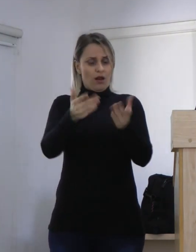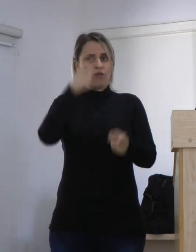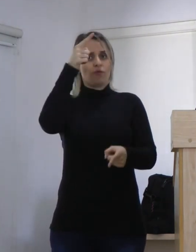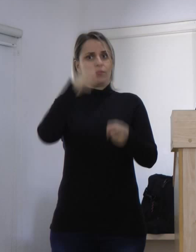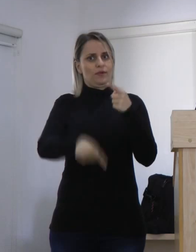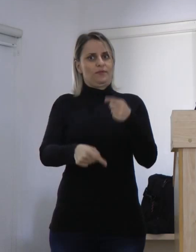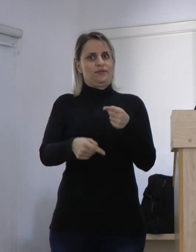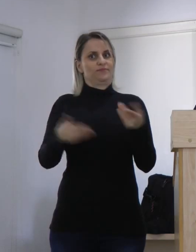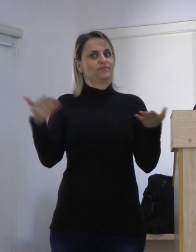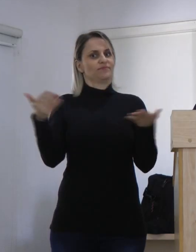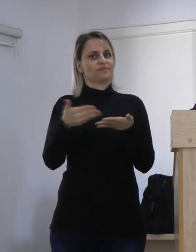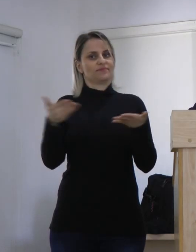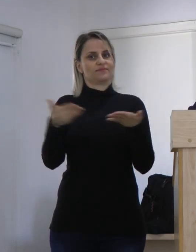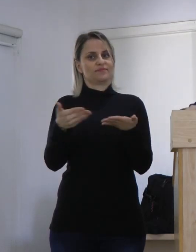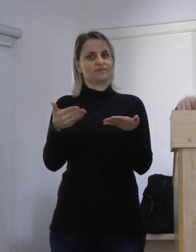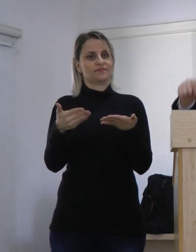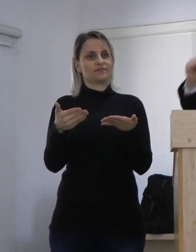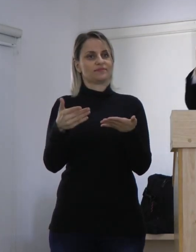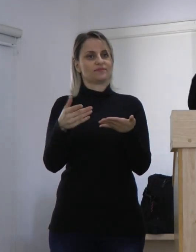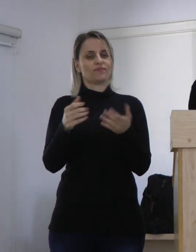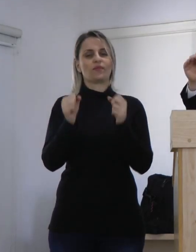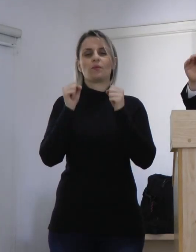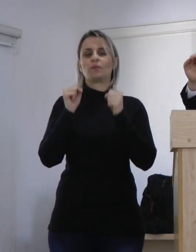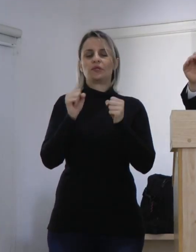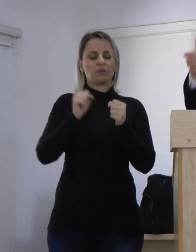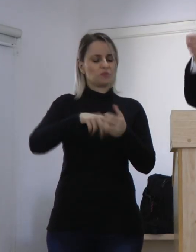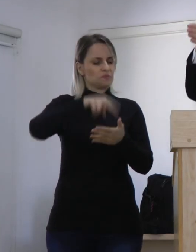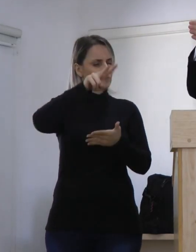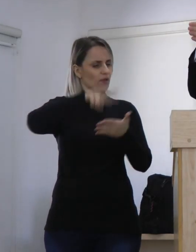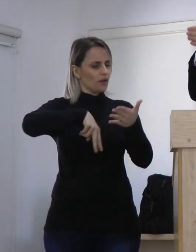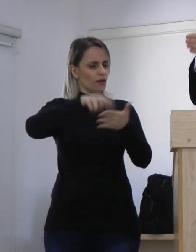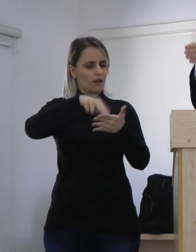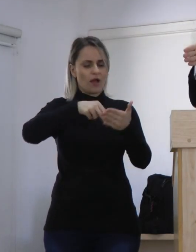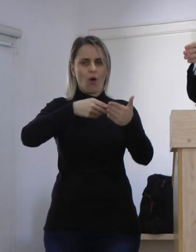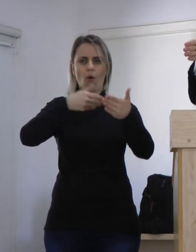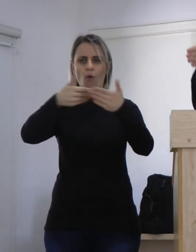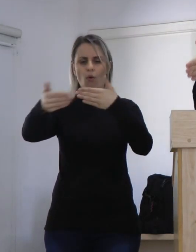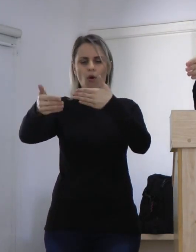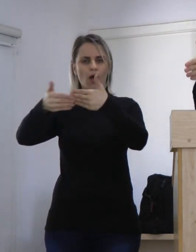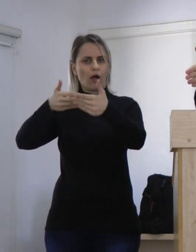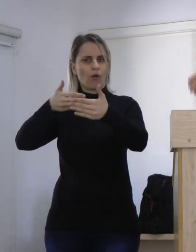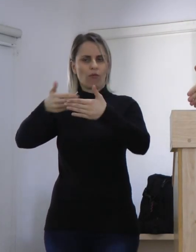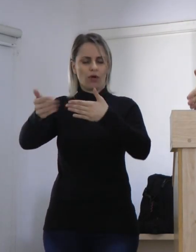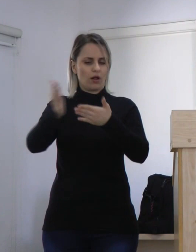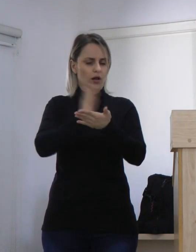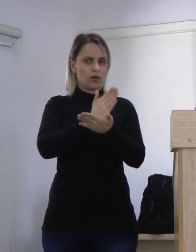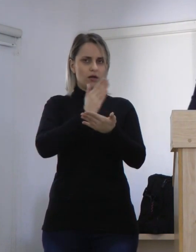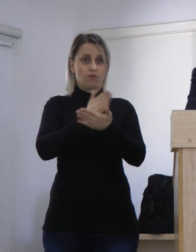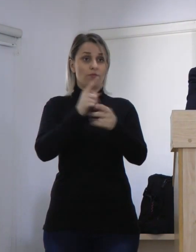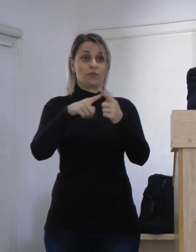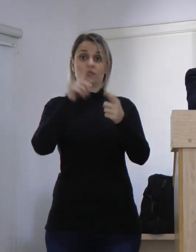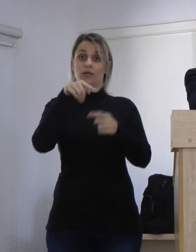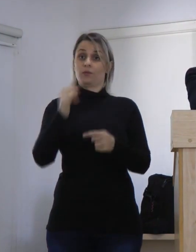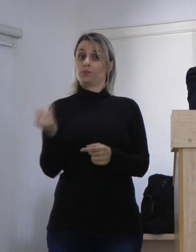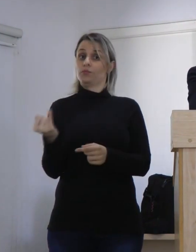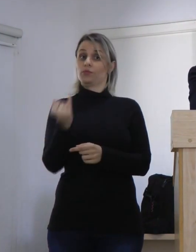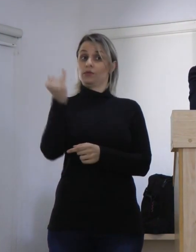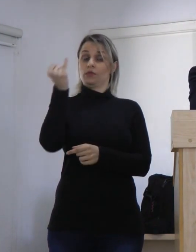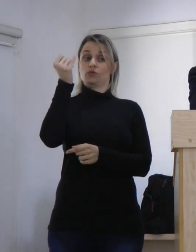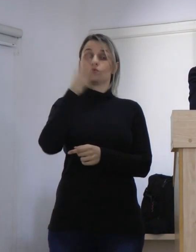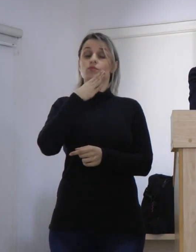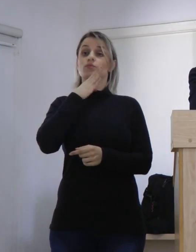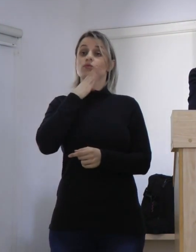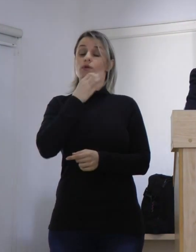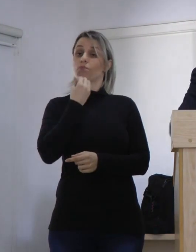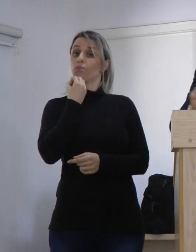e agora não. Nós podemos ler qualquer coisa, mas é importante conhecermos as boas obras espíritas para saber o que está de acordo